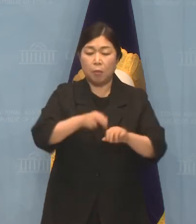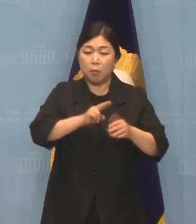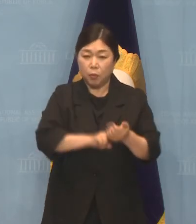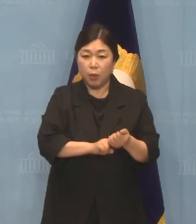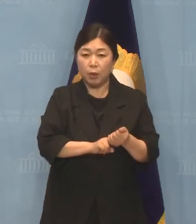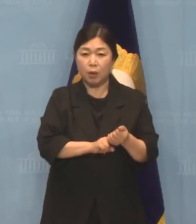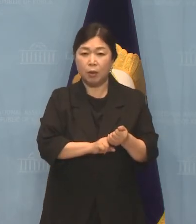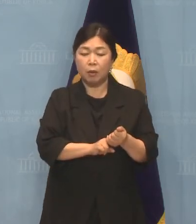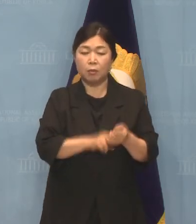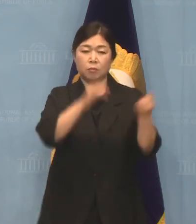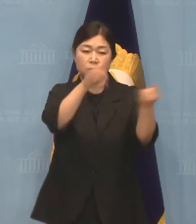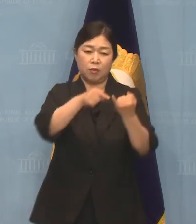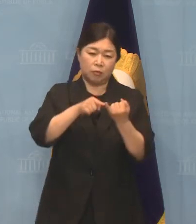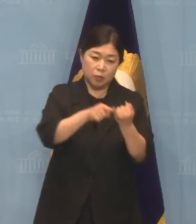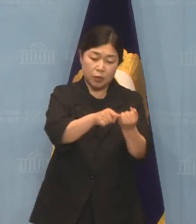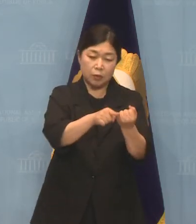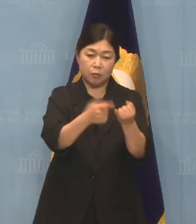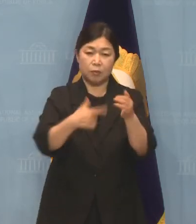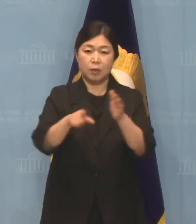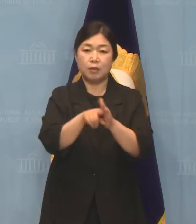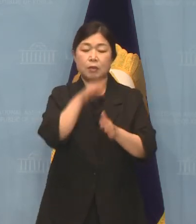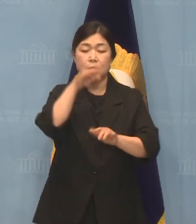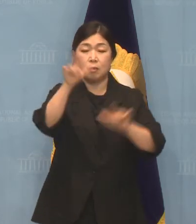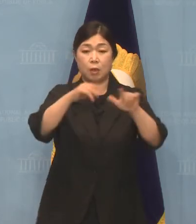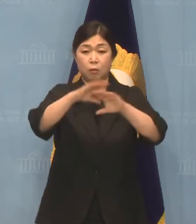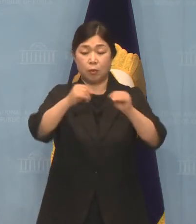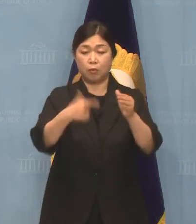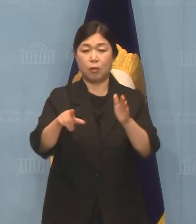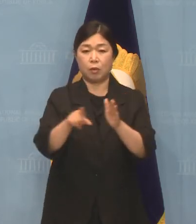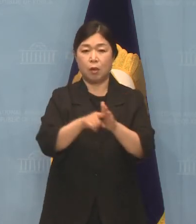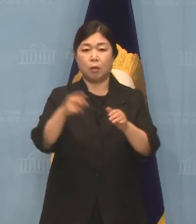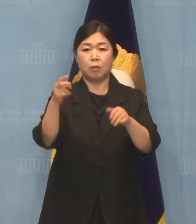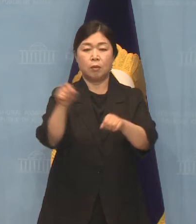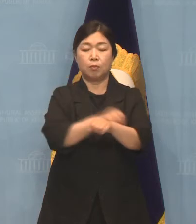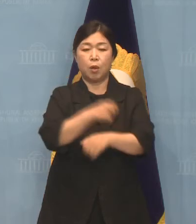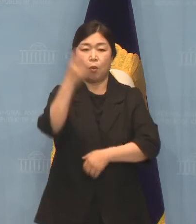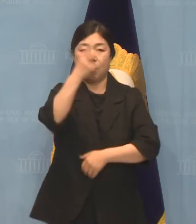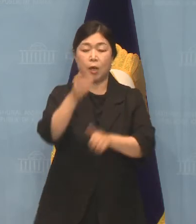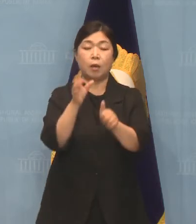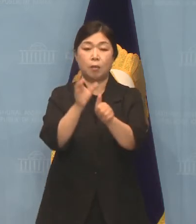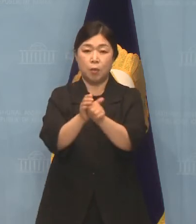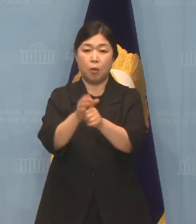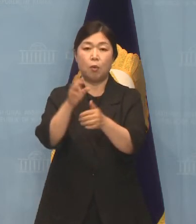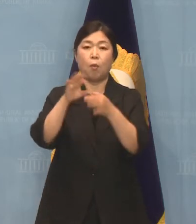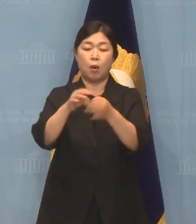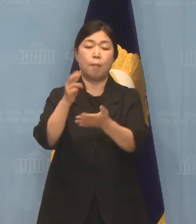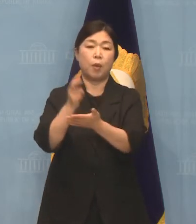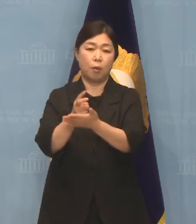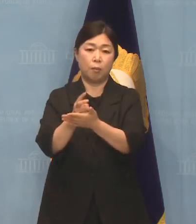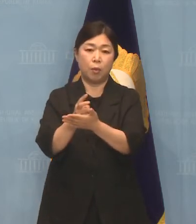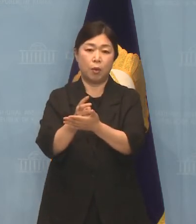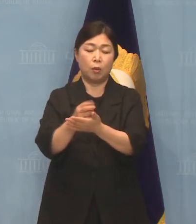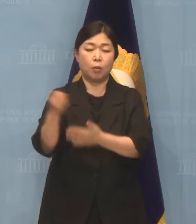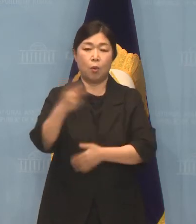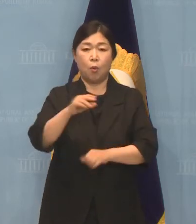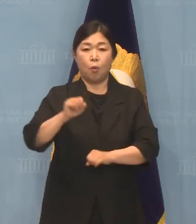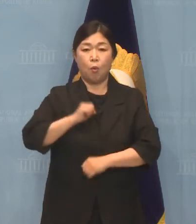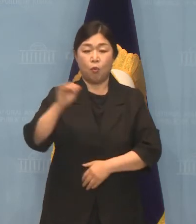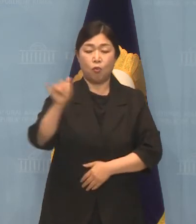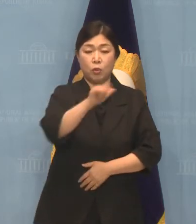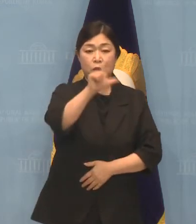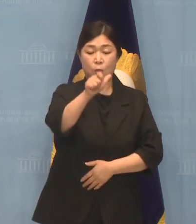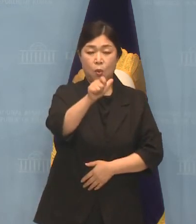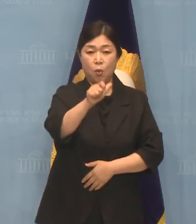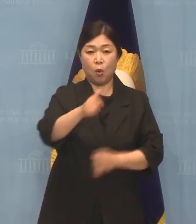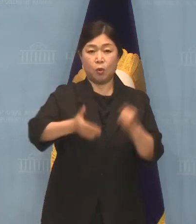회유 등의 진상규명을 위한 특별검사 임명 등에 관한 법률안과 공군 15 전투비행단 여군